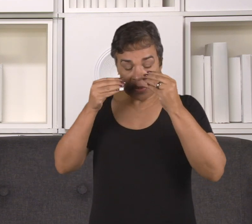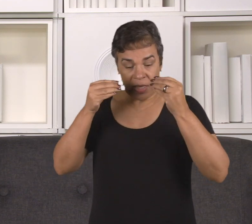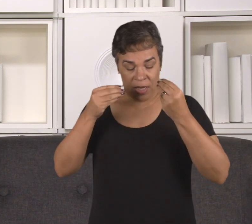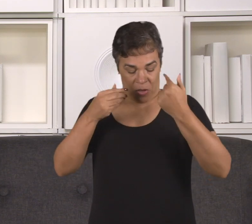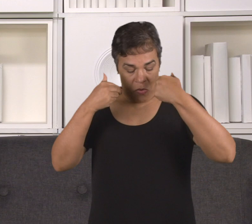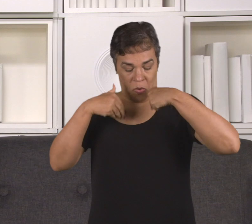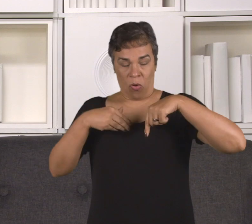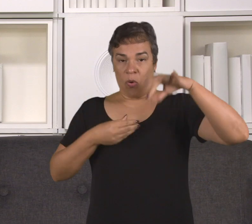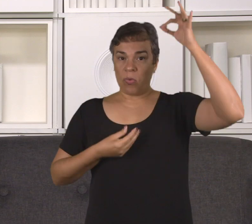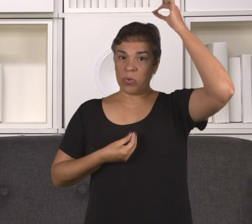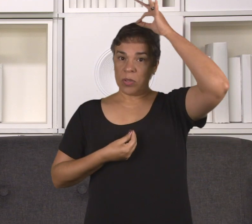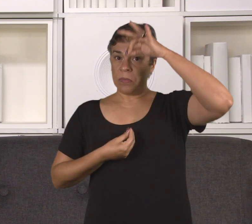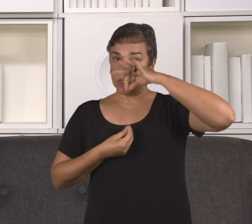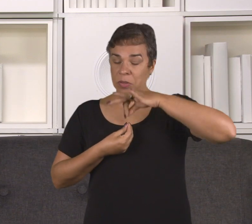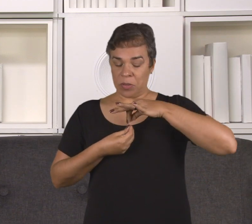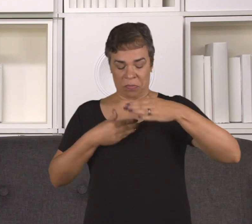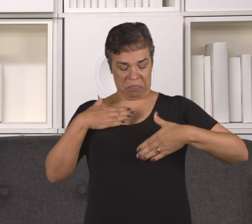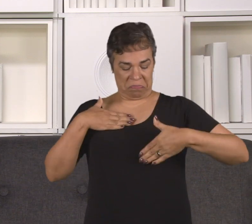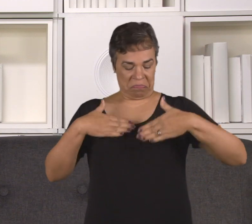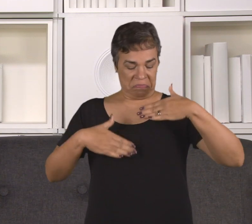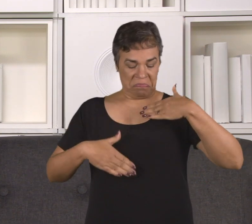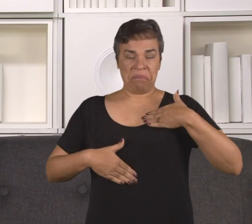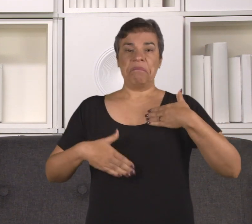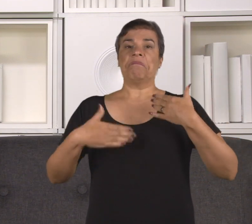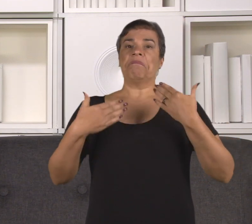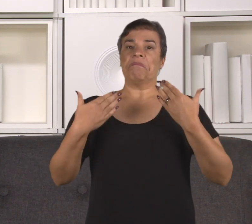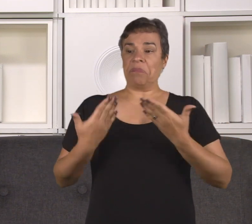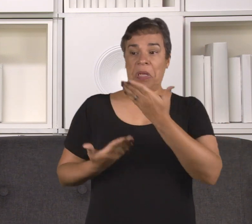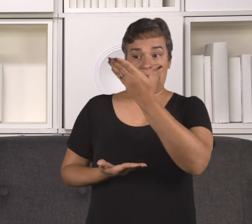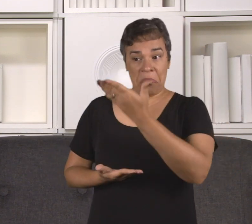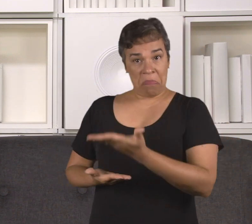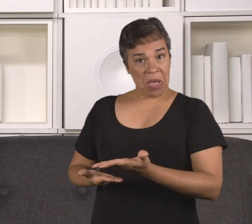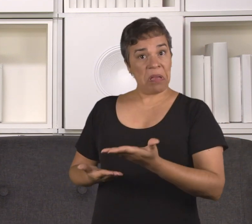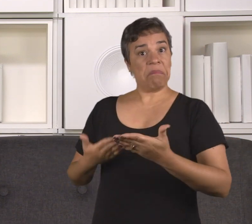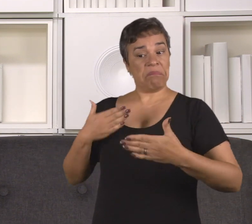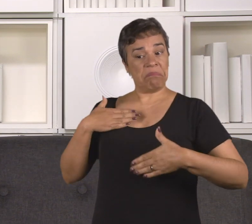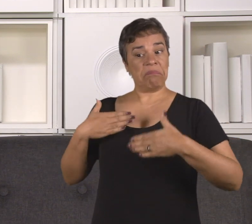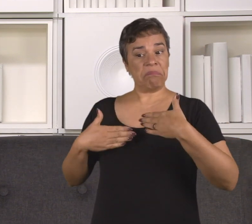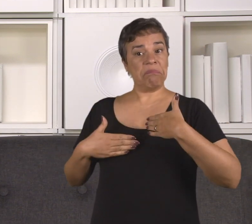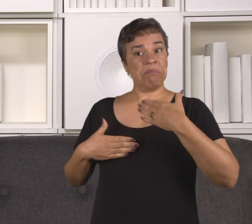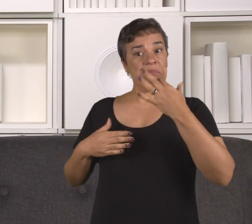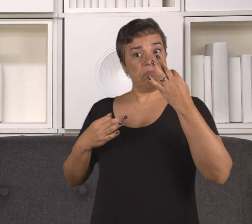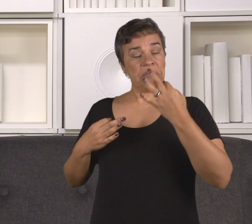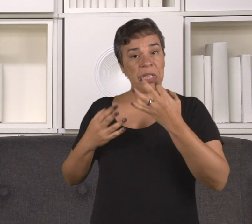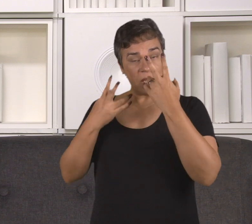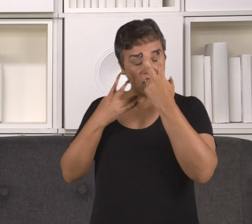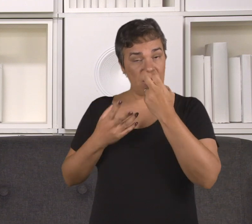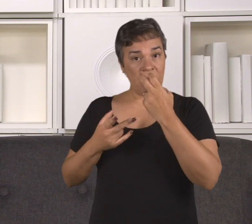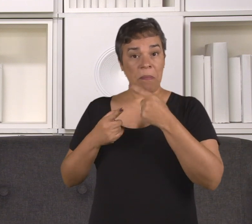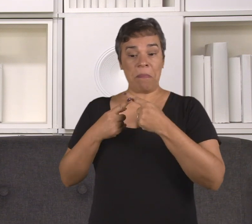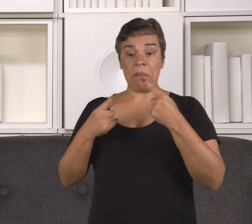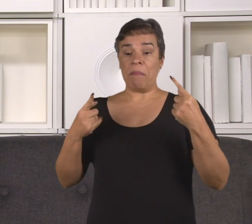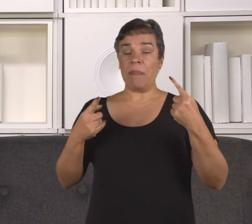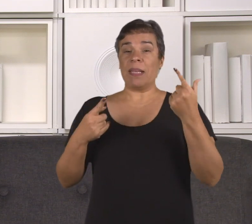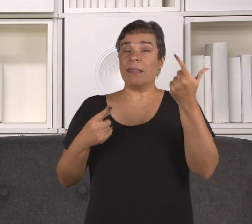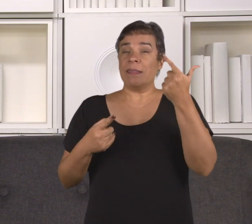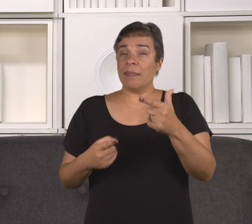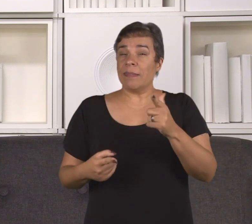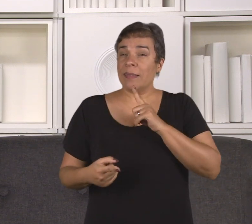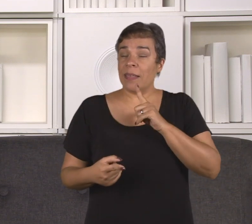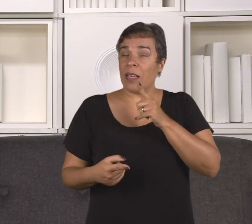termos físicos, né, uma cura física para esse homem que era de fato cego, mas existe uma outra